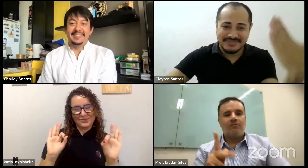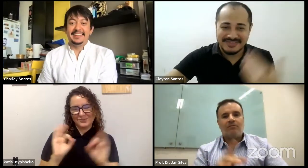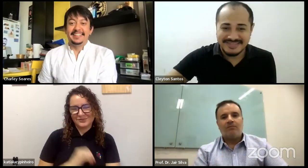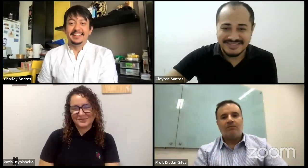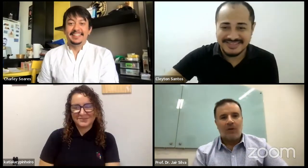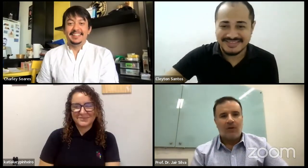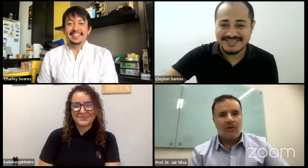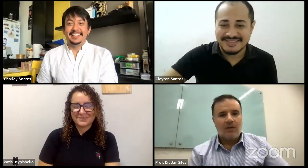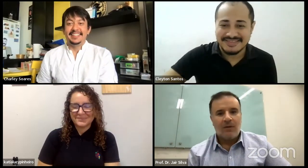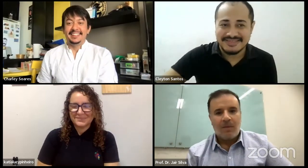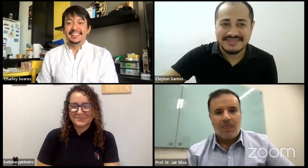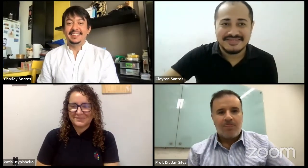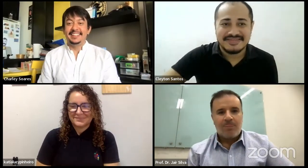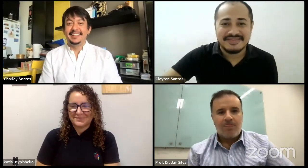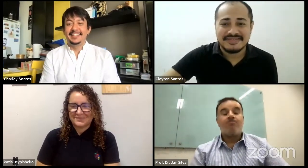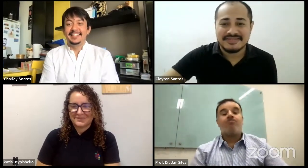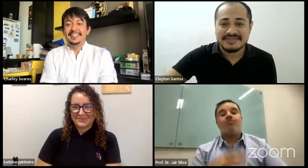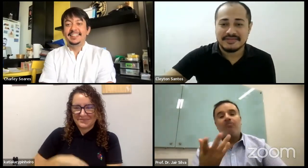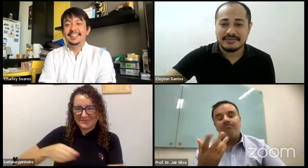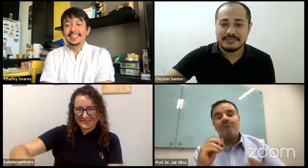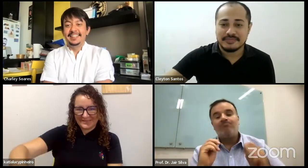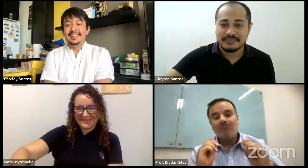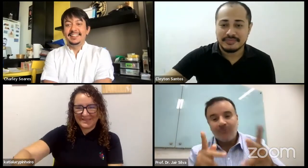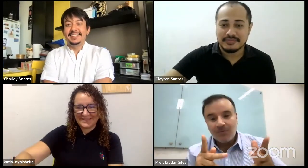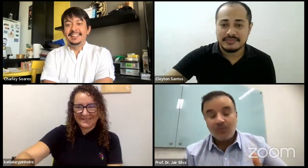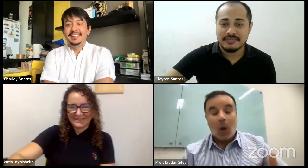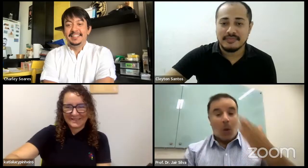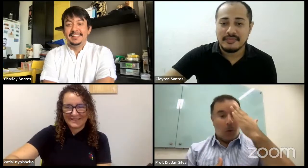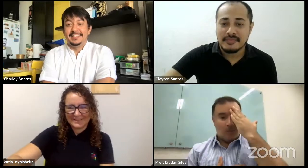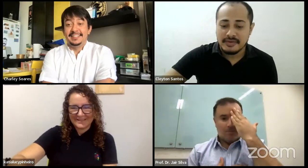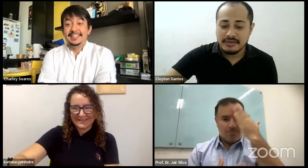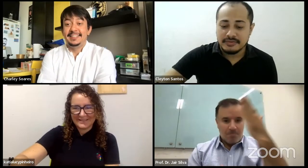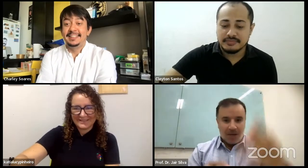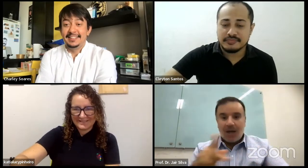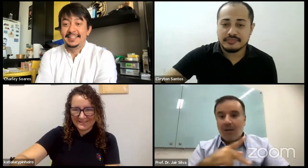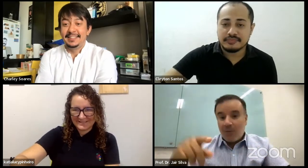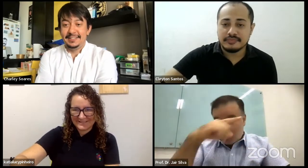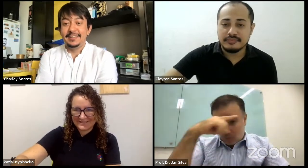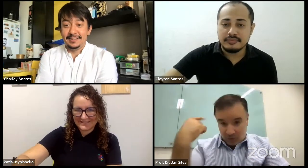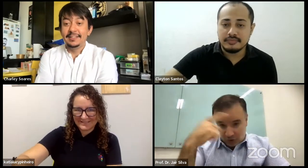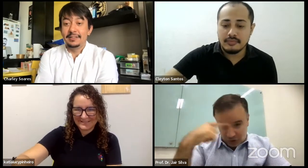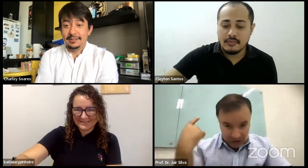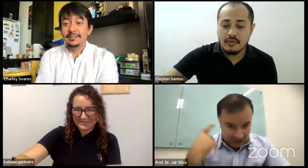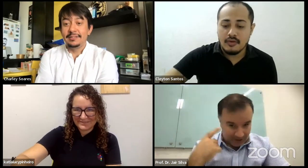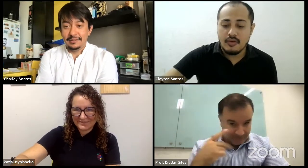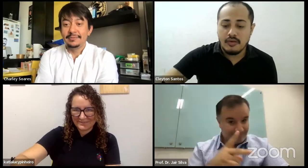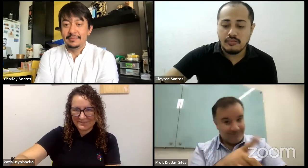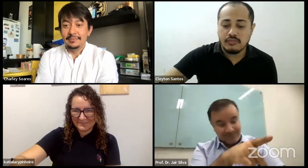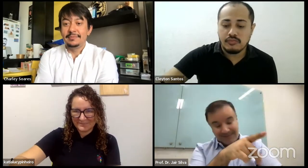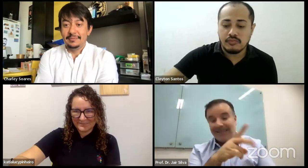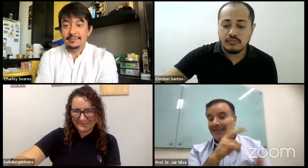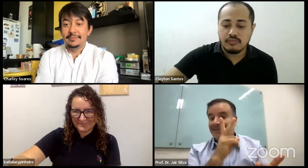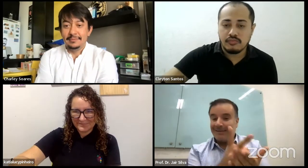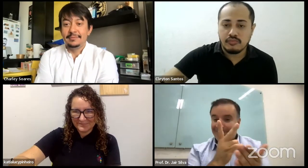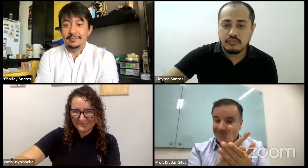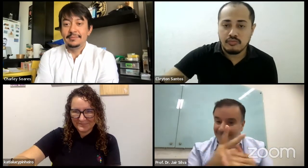Professor Jair, professora Kátia Luci, tudo bem? É isso. Obrigado, professor.